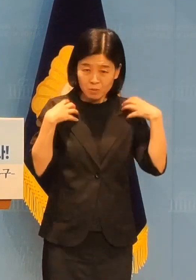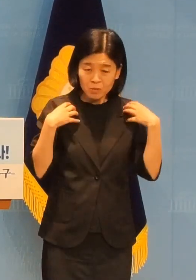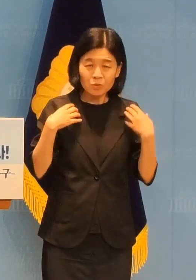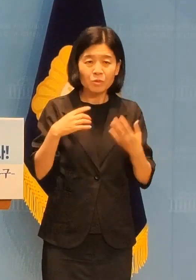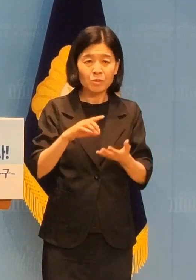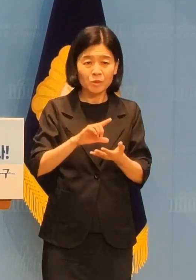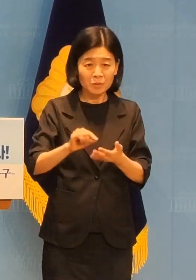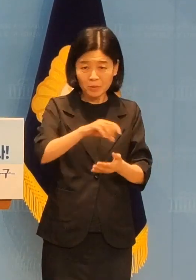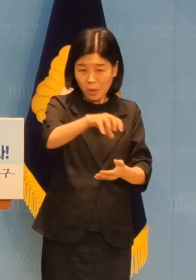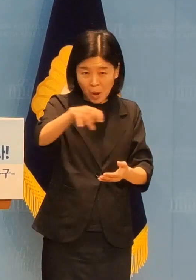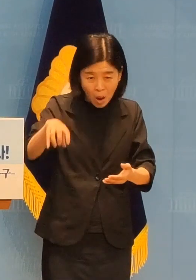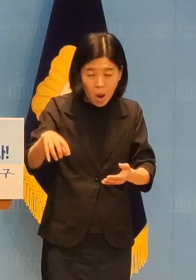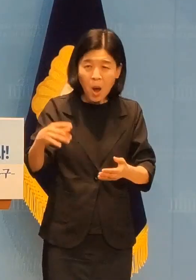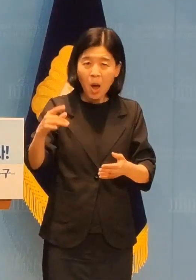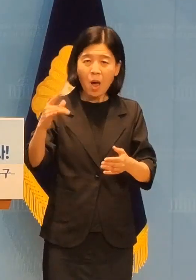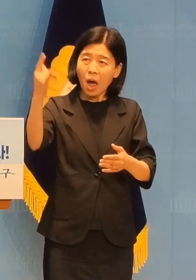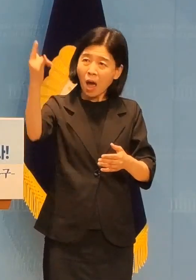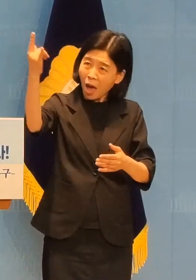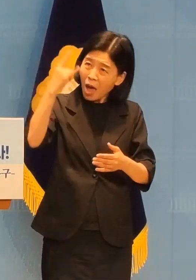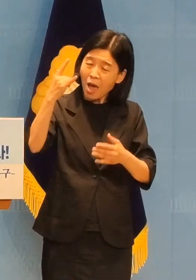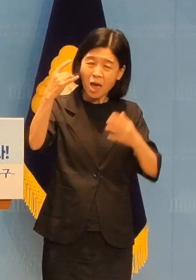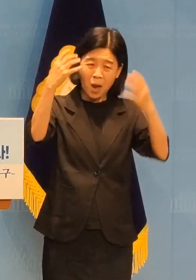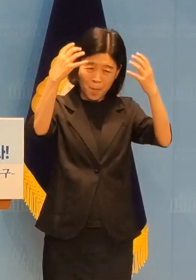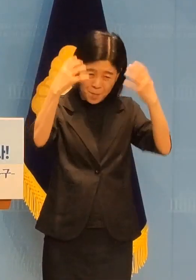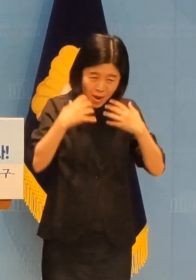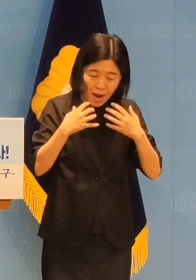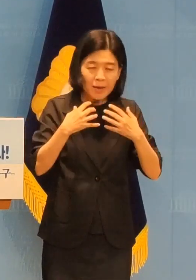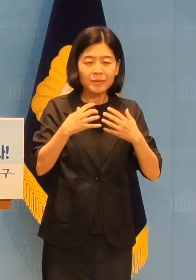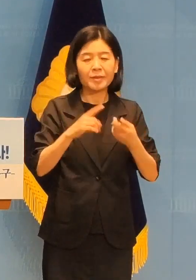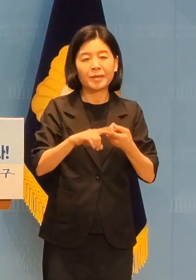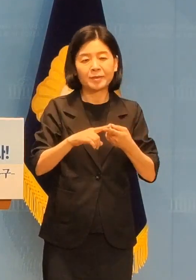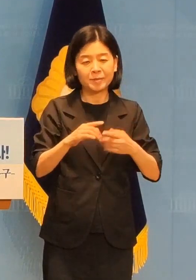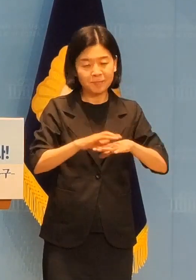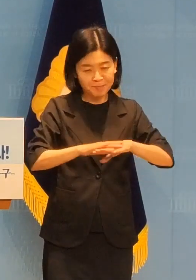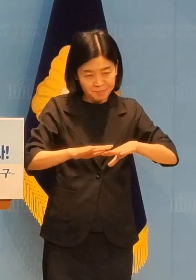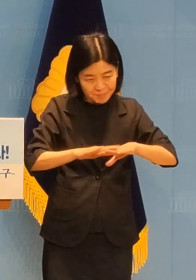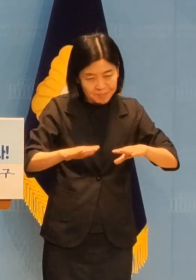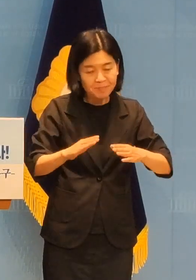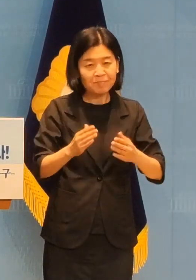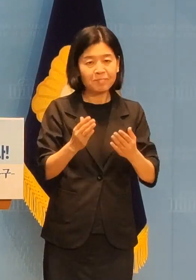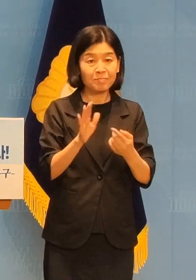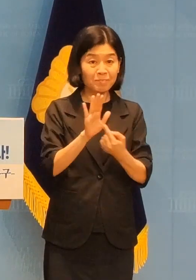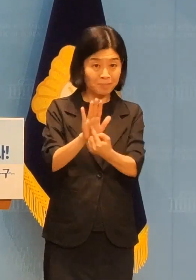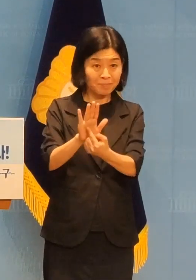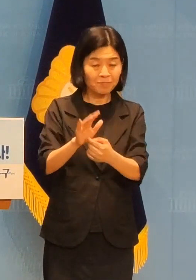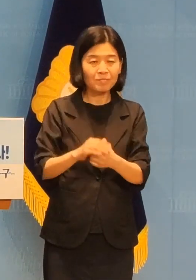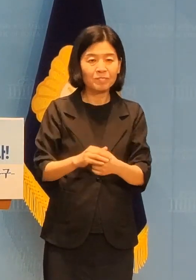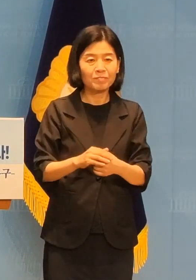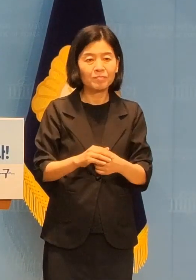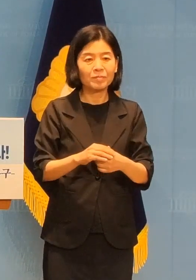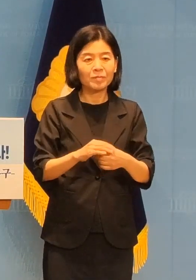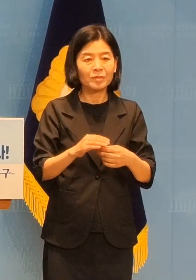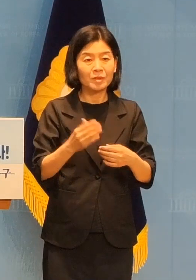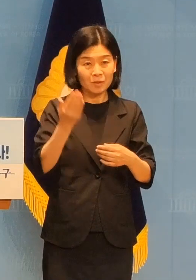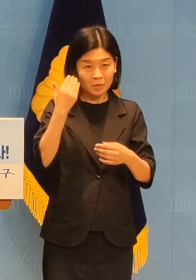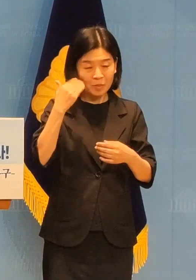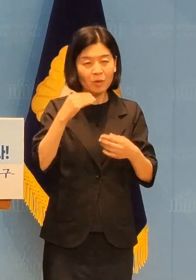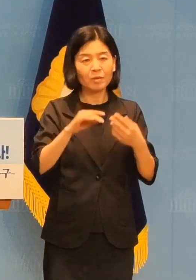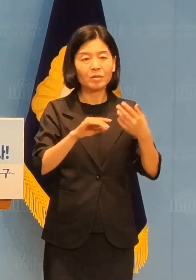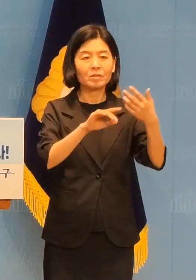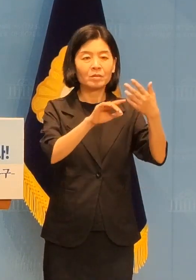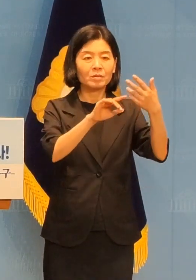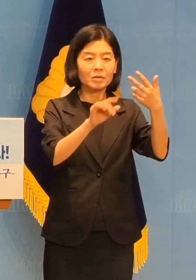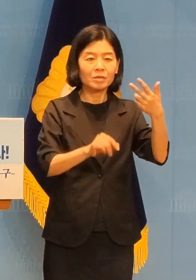폭염 대책을 발표하고 있습니다. 2일 국무총리가 긴급 지시를 내린 것에 이어